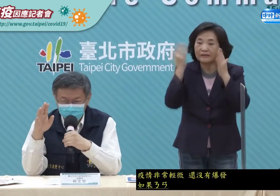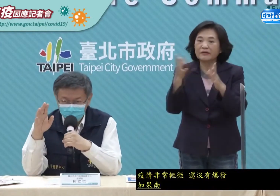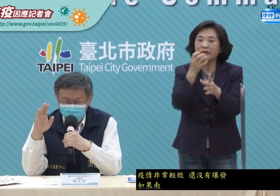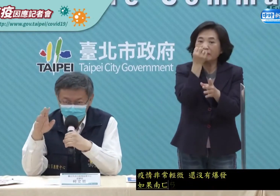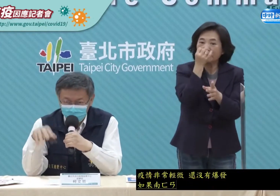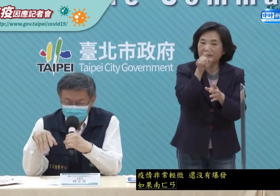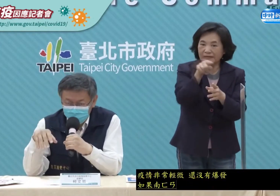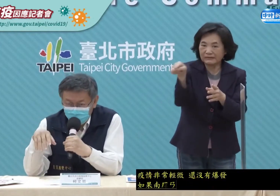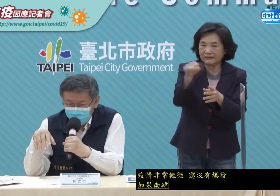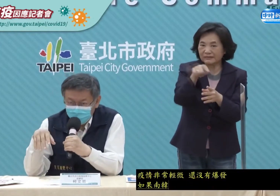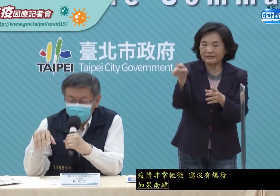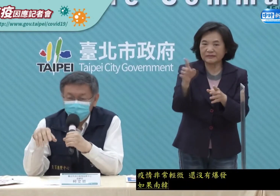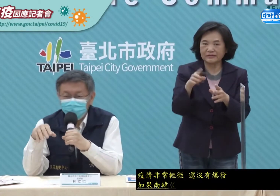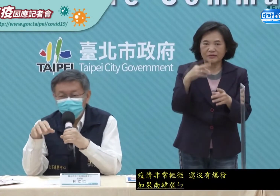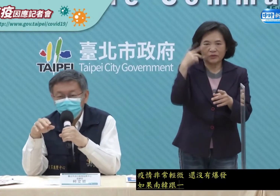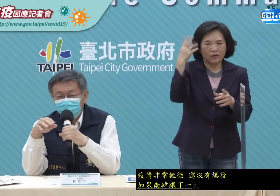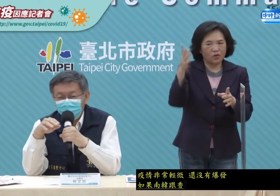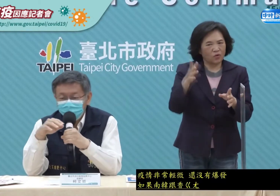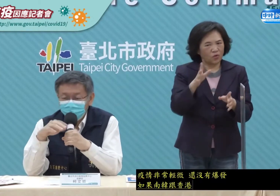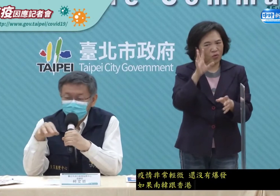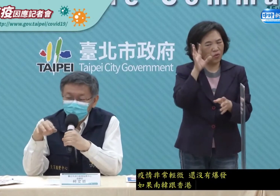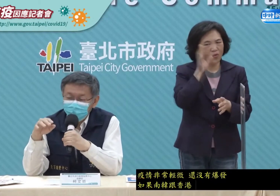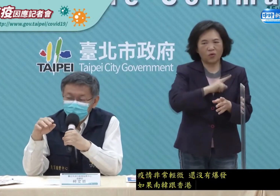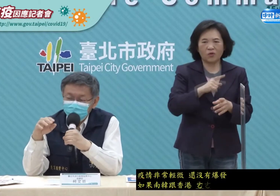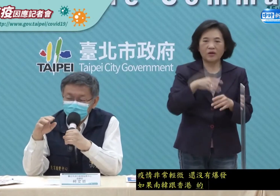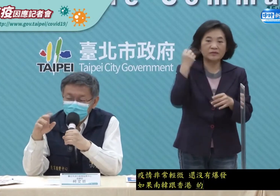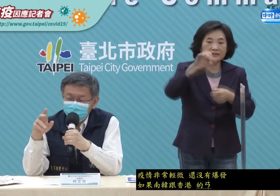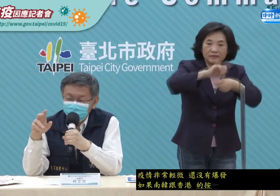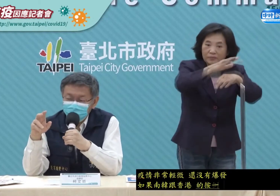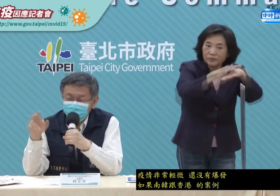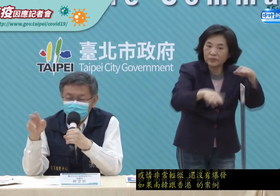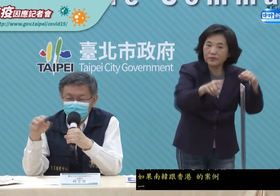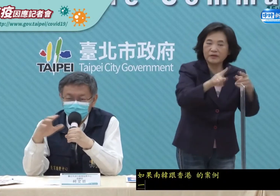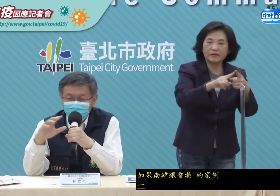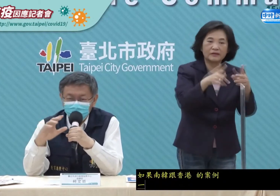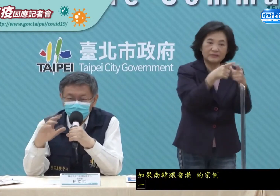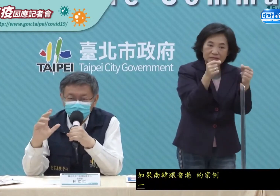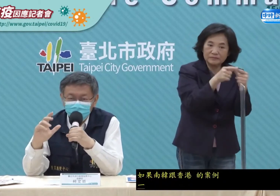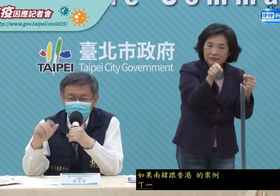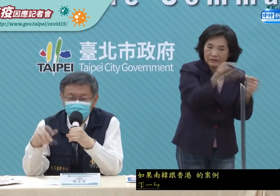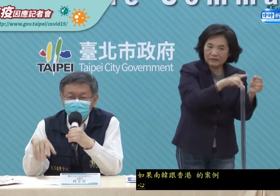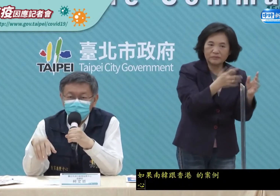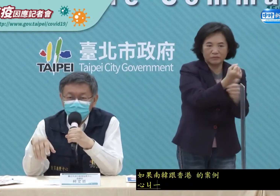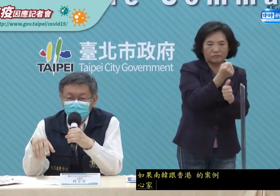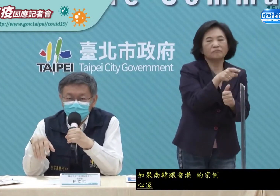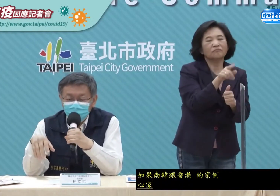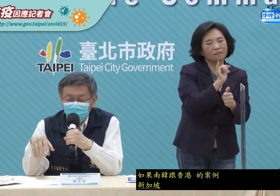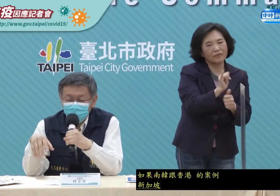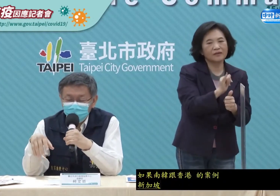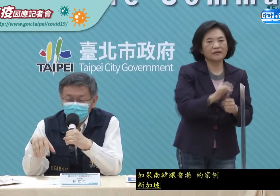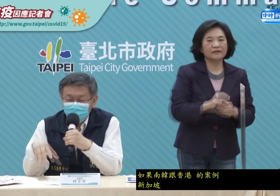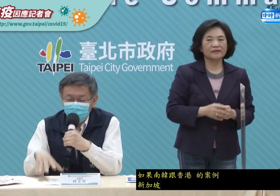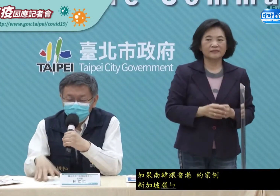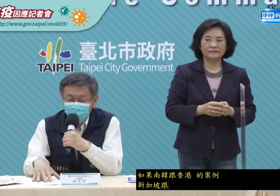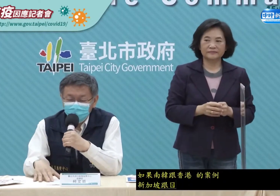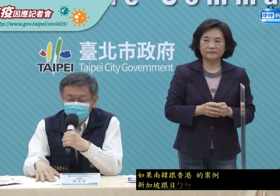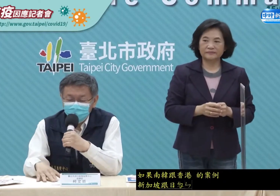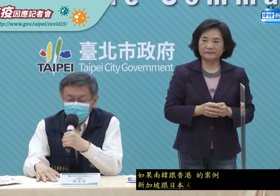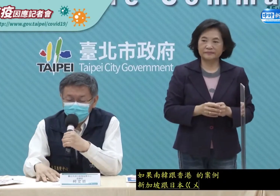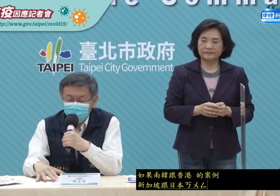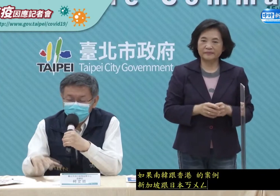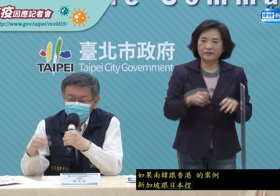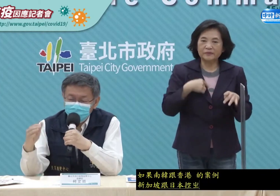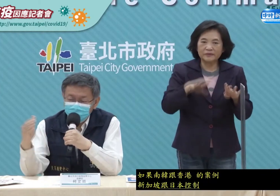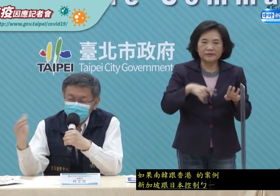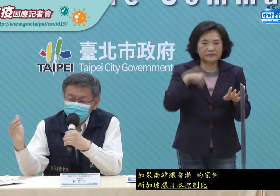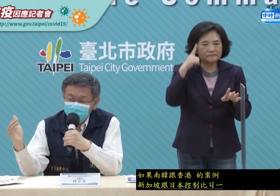比较失败的案例啊。新加坡跟日本算是控制比较好，我倒觉得这样呢，我们应该要